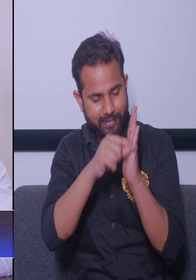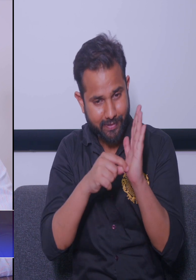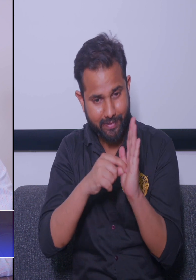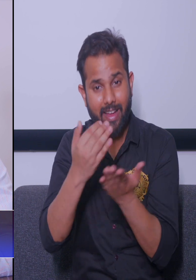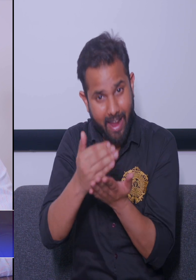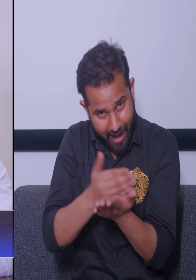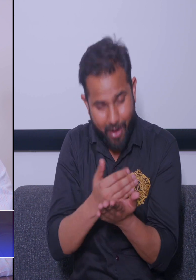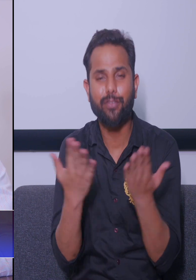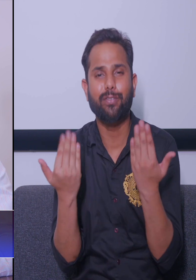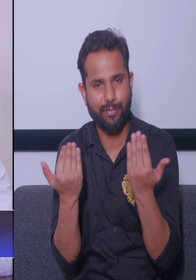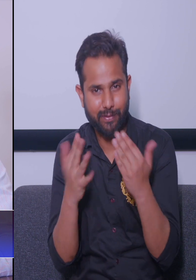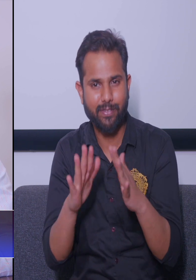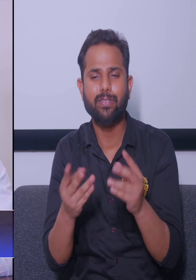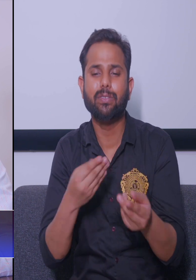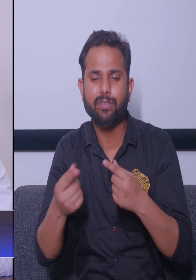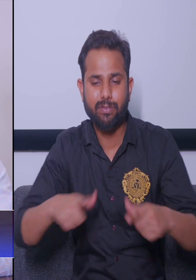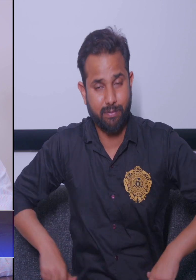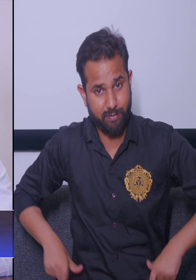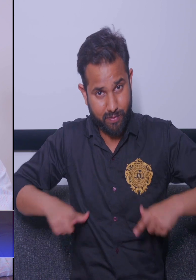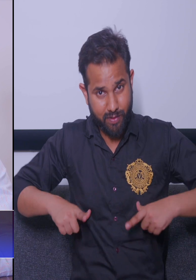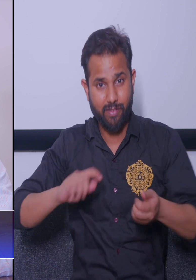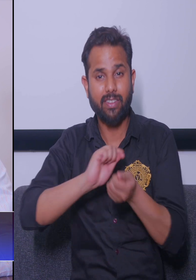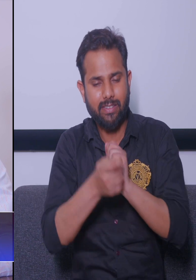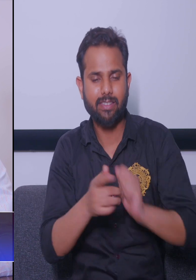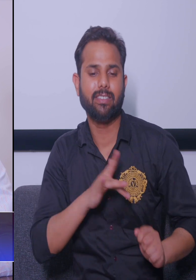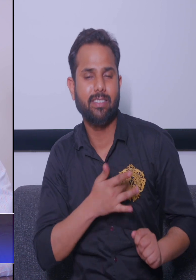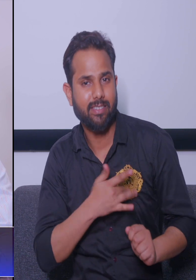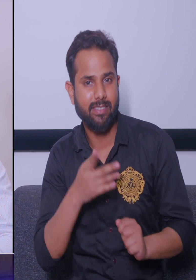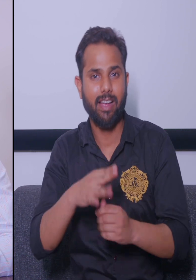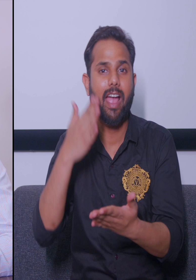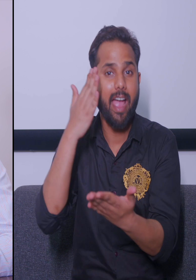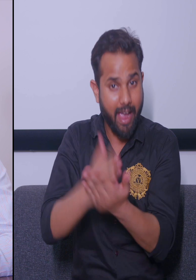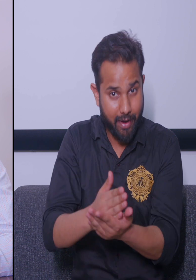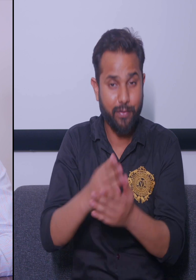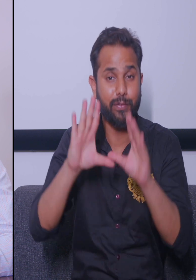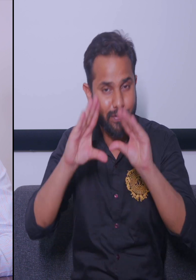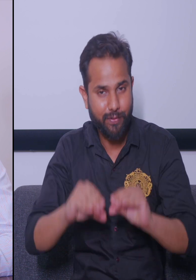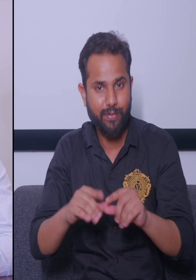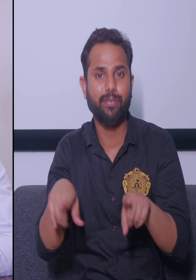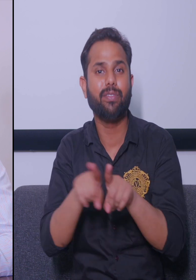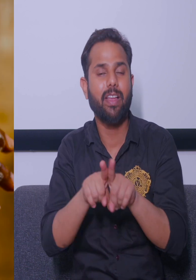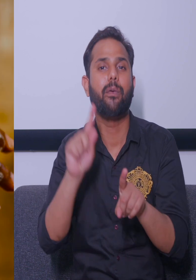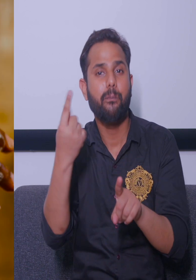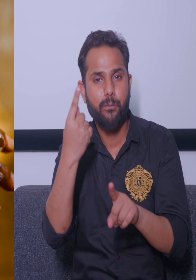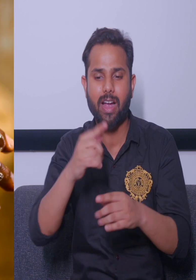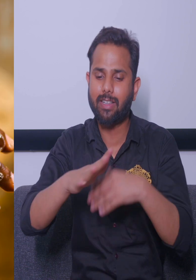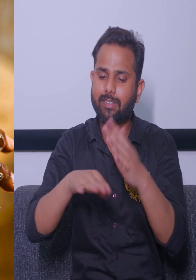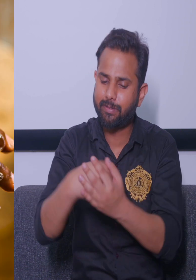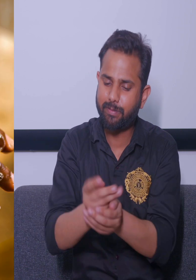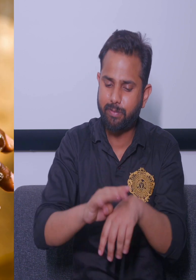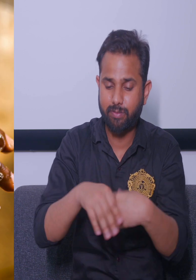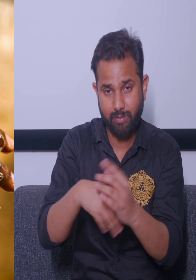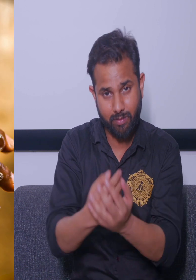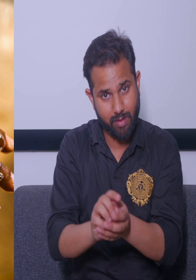पेप्टिक अल्सर को प्रिवेंट करना पॉसिबल है? कुछ लाइफस्टाइल चेंजेस और हैबिट से इनके रिस्क को घटाया जा सकता है, जिसमें